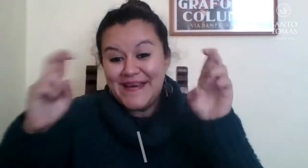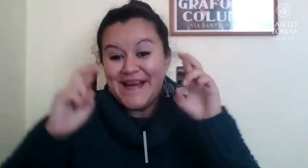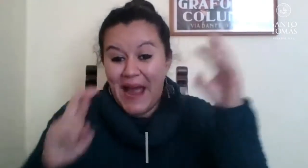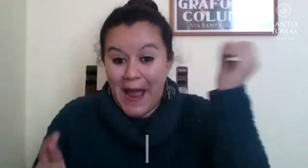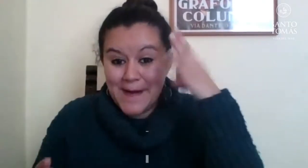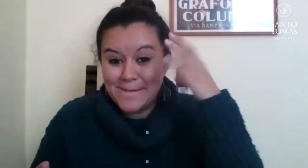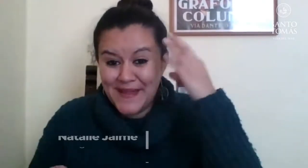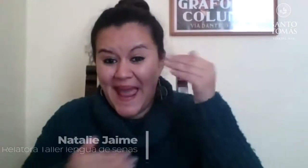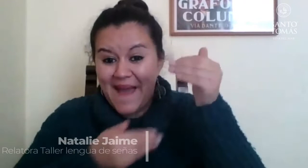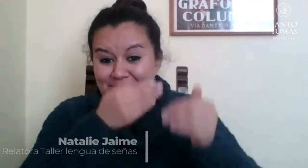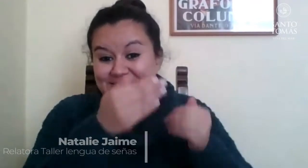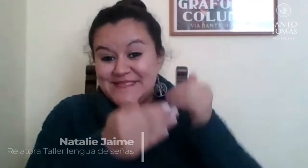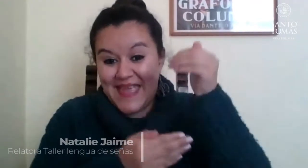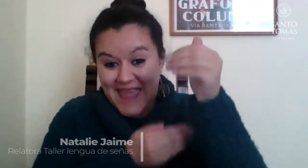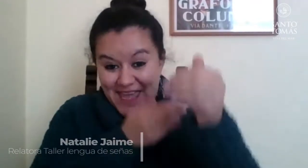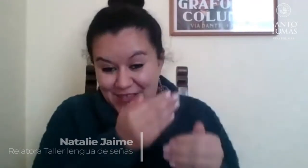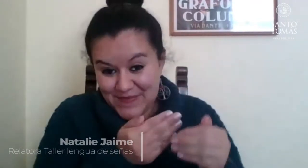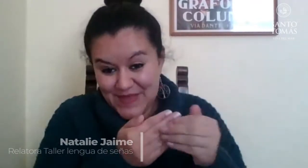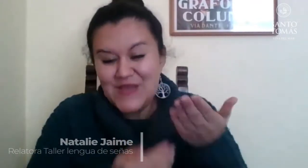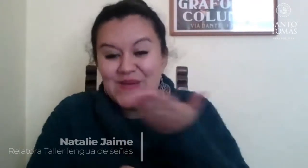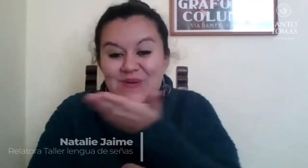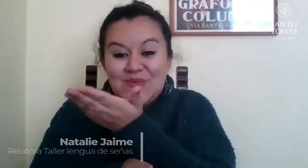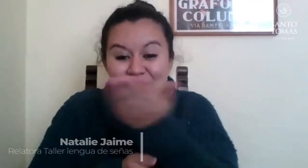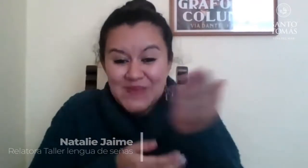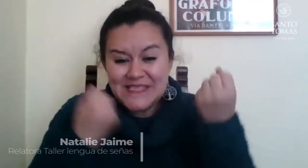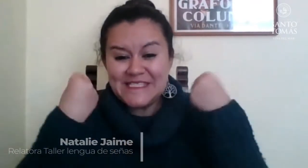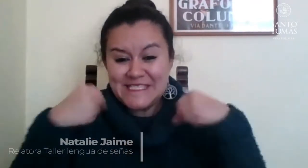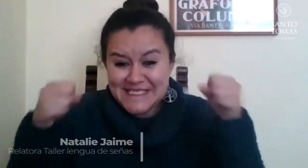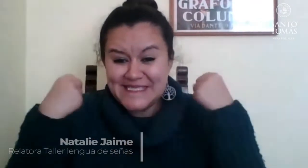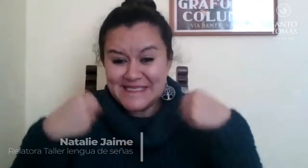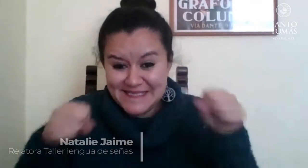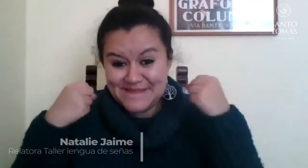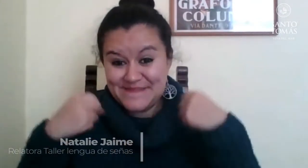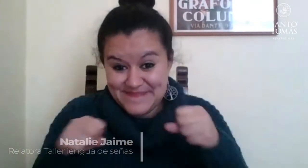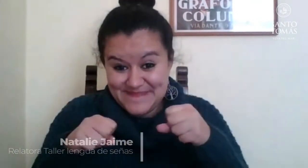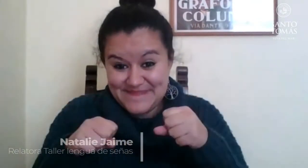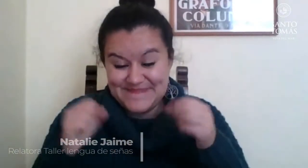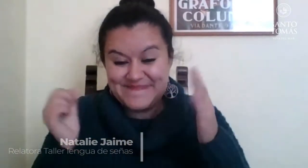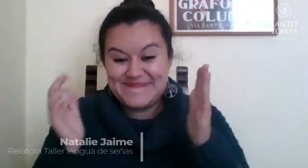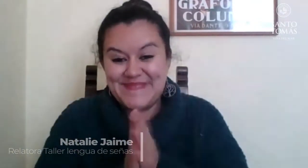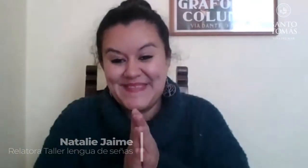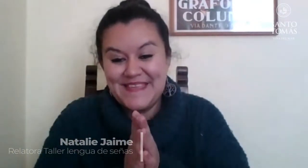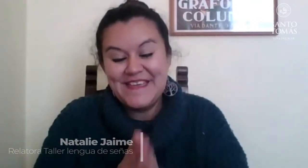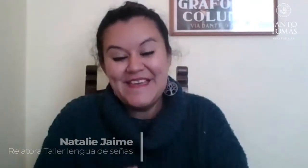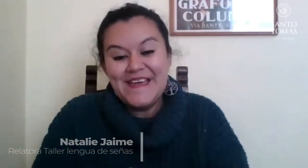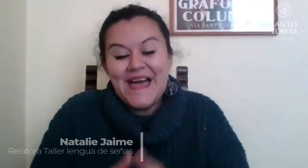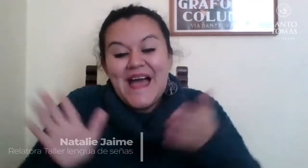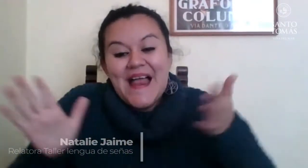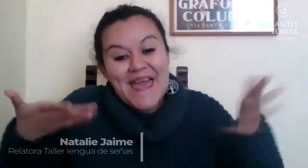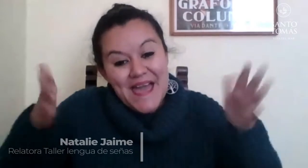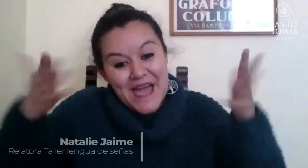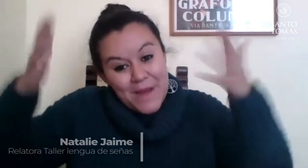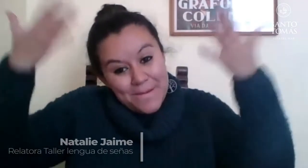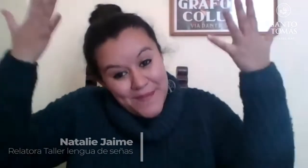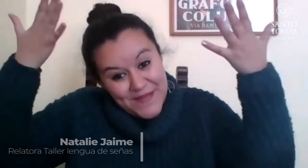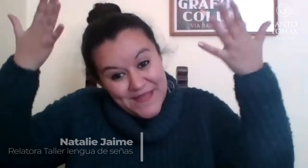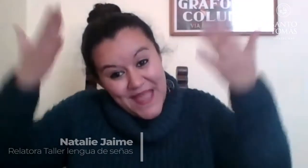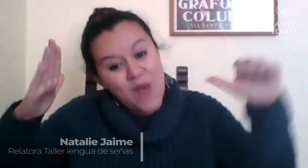Bien, esas son las redes sociales que vamos a aprender. Ojalá que podamos seguir avanzando, ¿cierto? Con lo que vemos hoy día en la